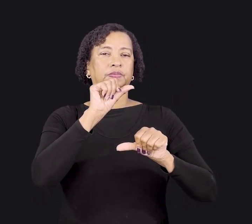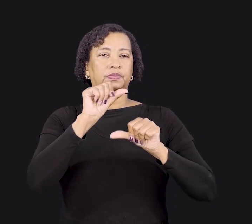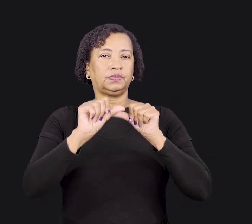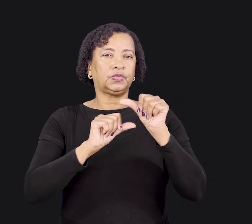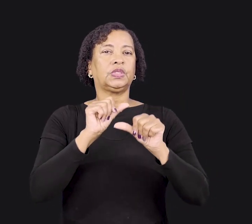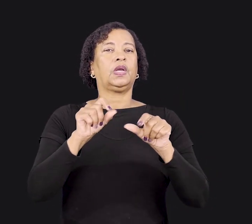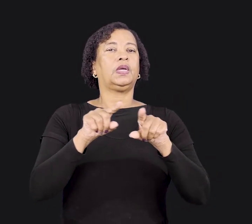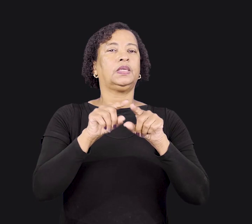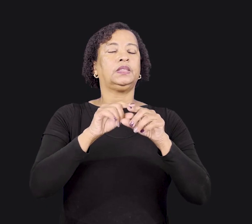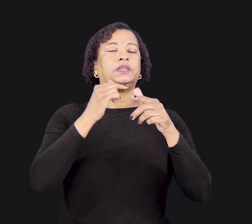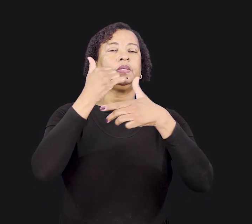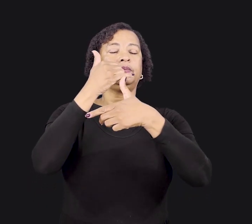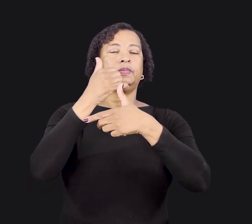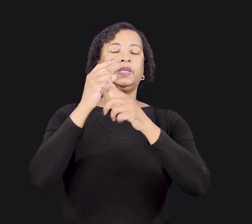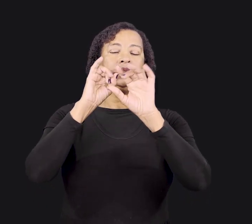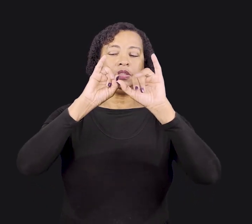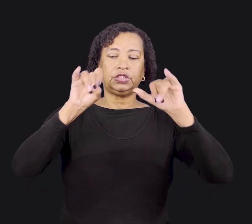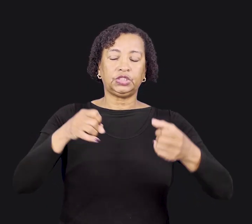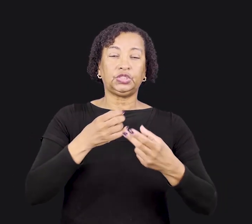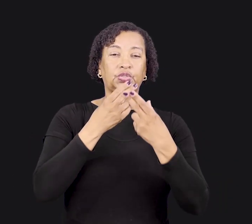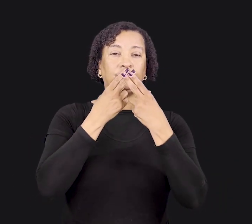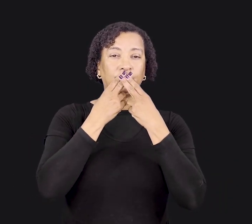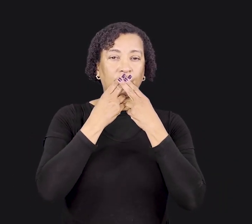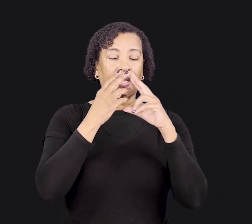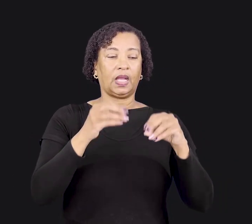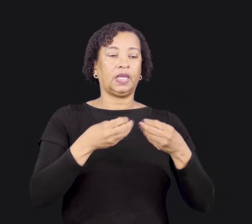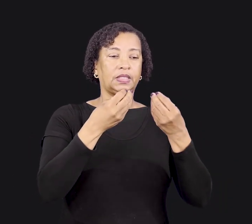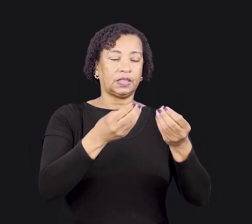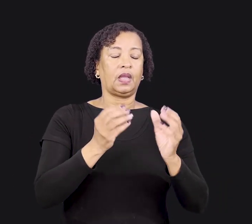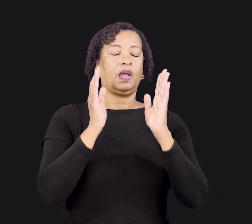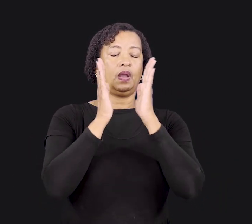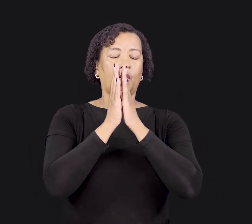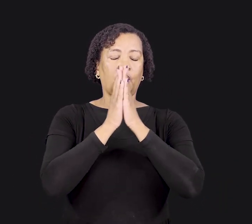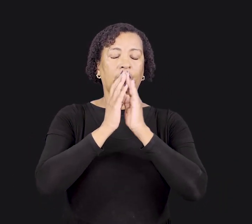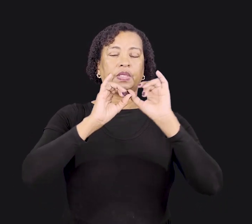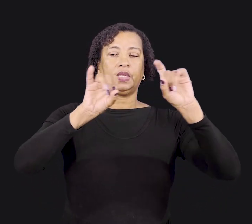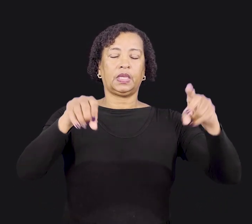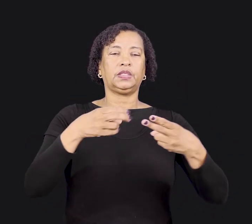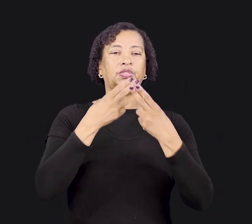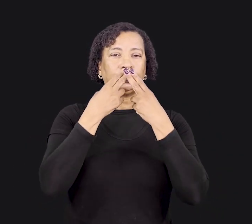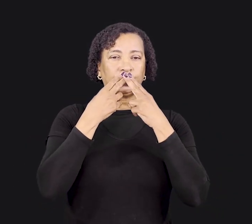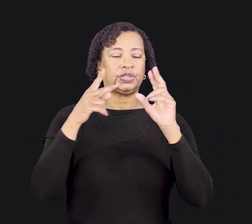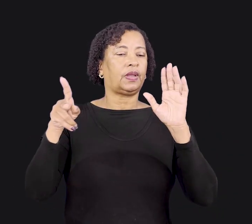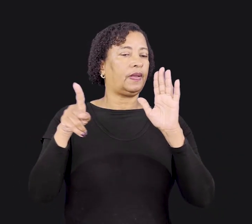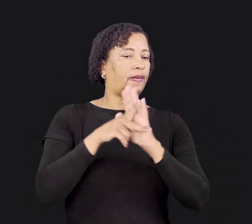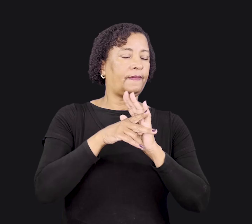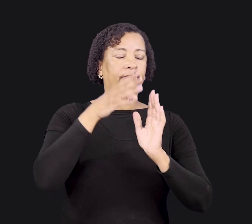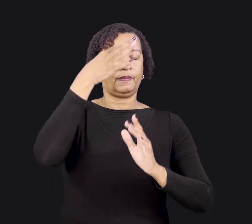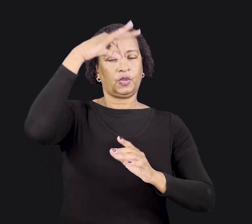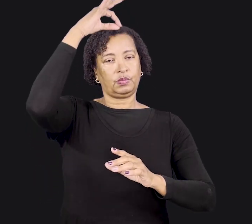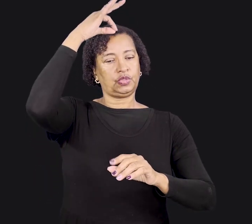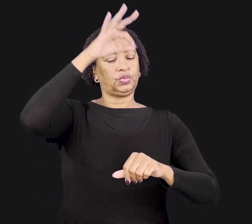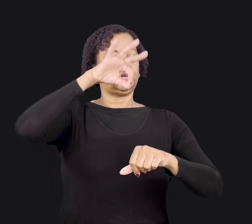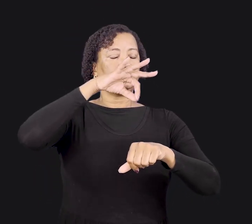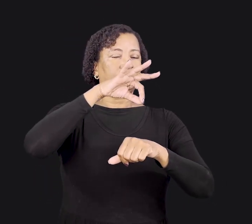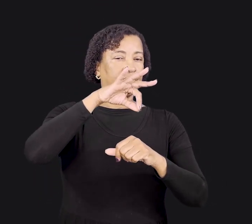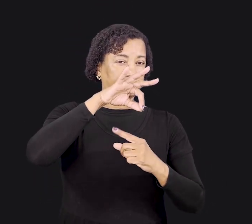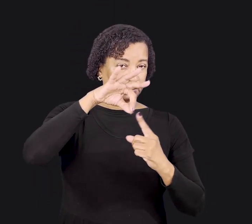e sobre o jejuar. Jesus ensinou que dar, orar e jejuar são disciplinas espirituais, praticadas verticalmente e